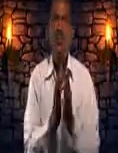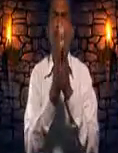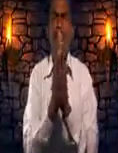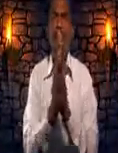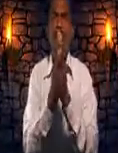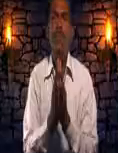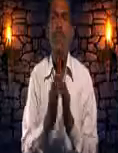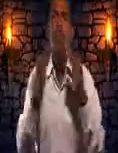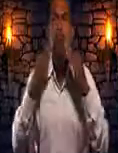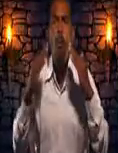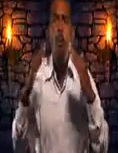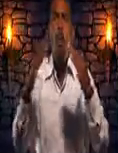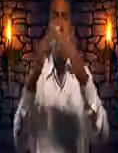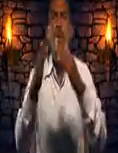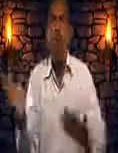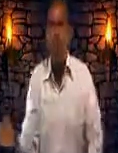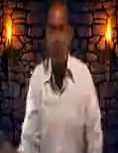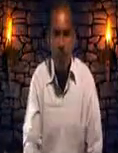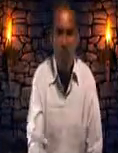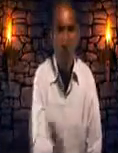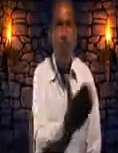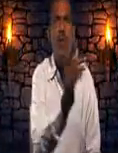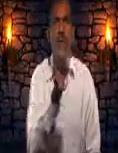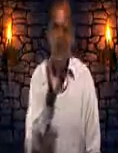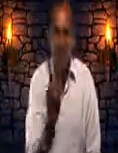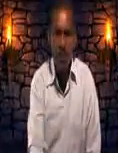அவனை ஜெப ஆலயத்துக்கு புறம்பாக்க வேண்டுமென்று